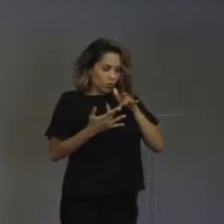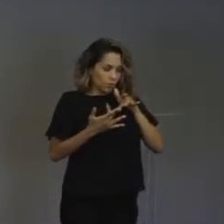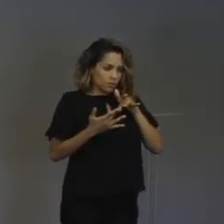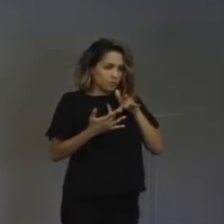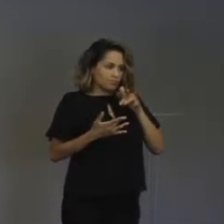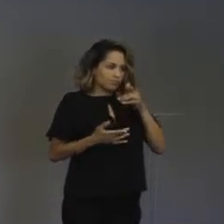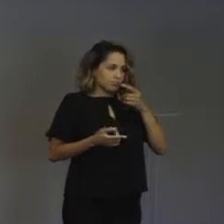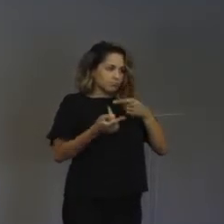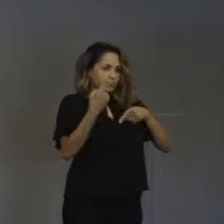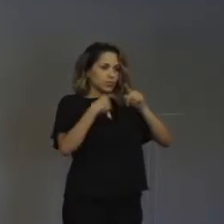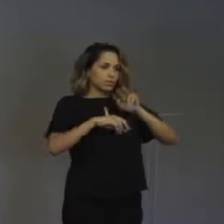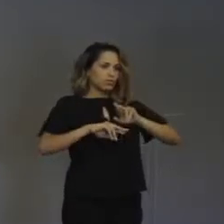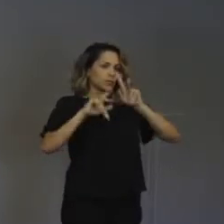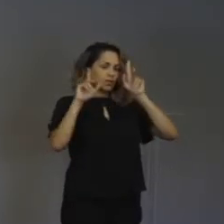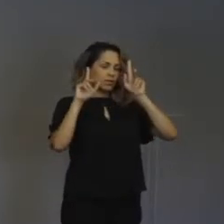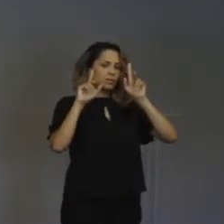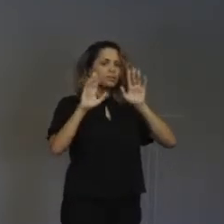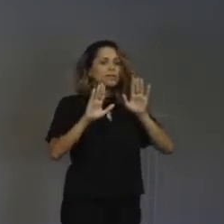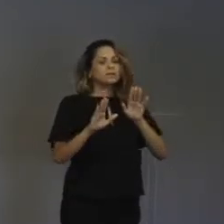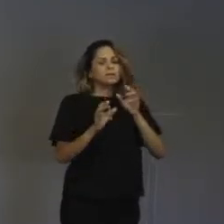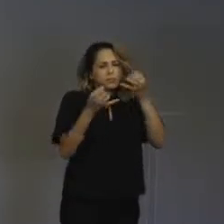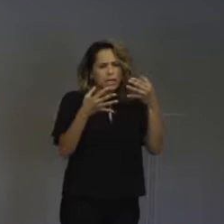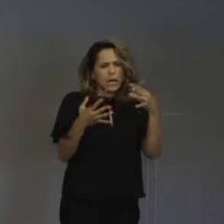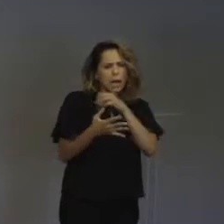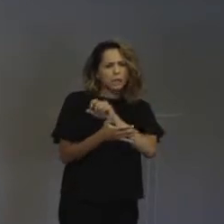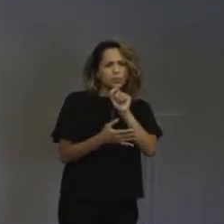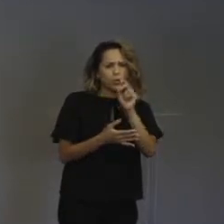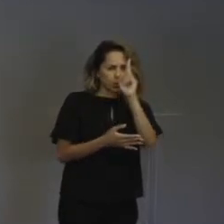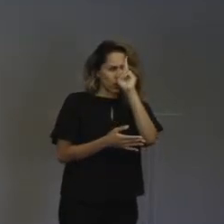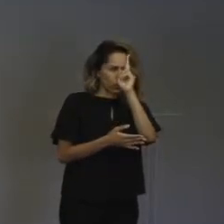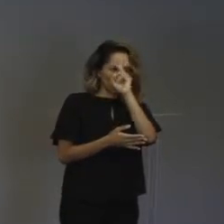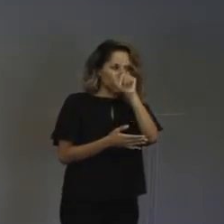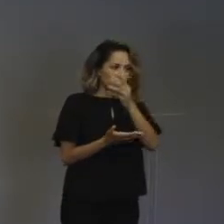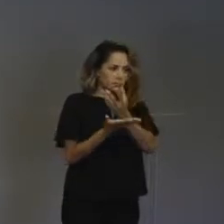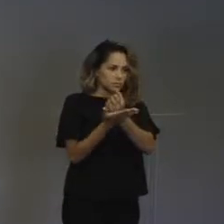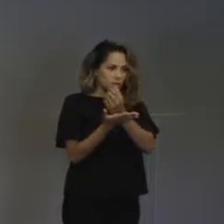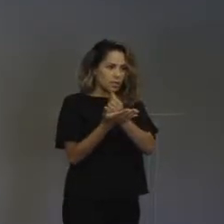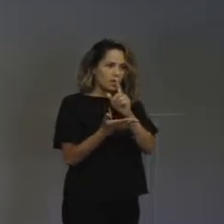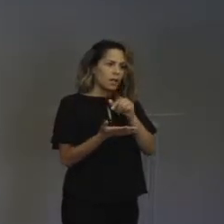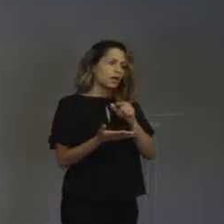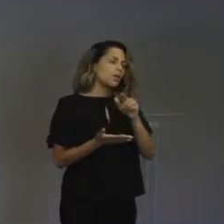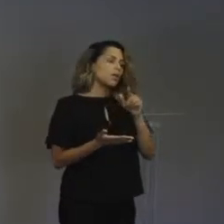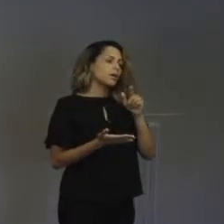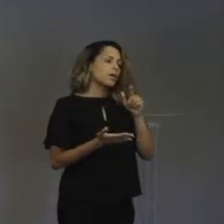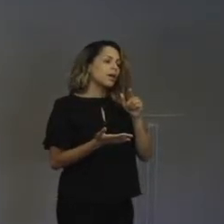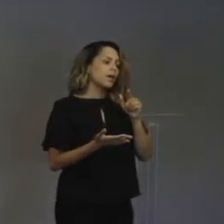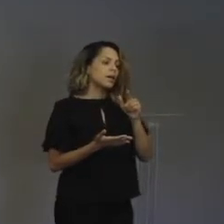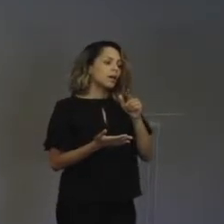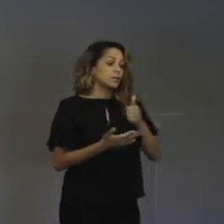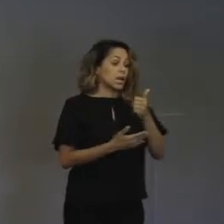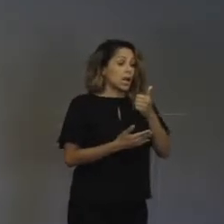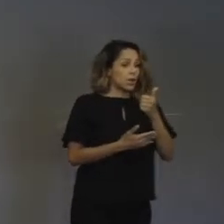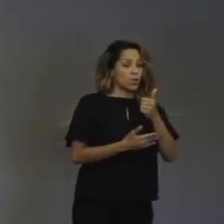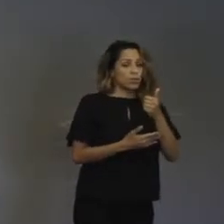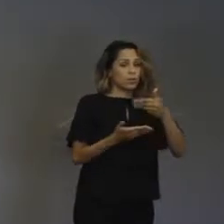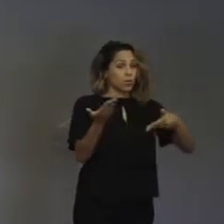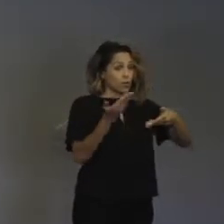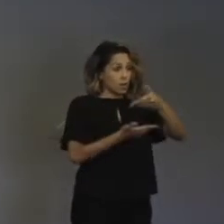Só explicando rapidamente. É um aplicativo de caronas compartilhadas que faz um match